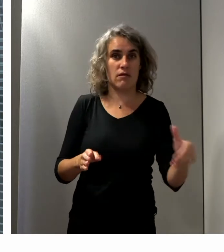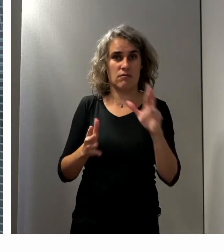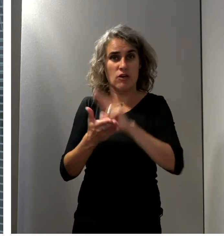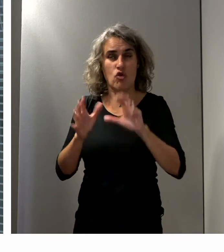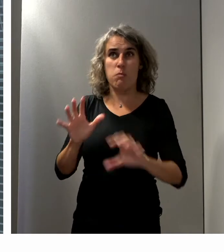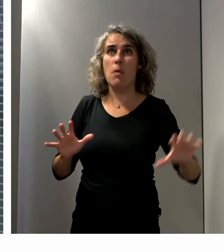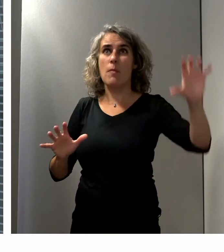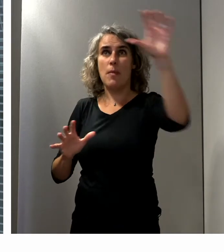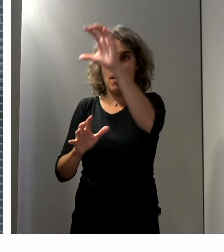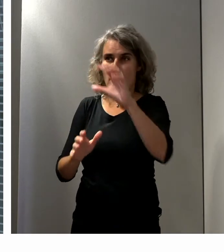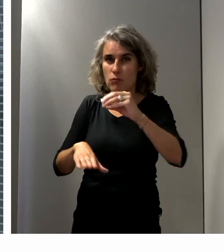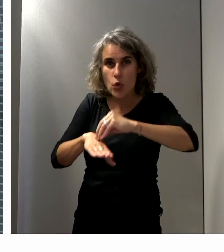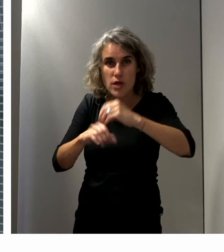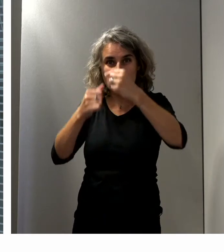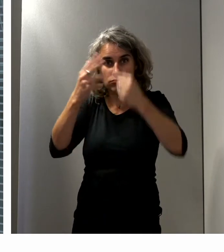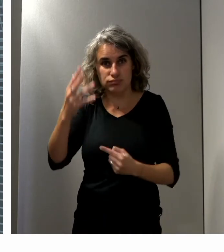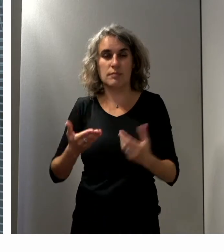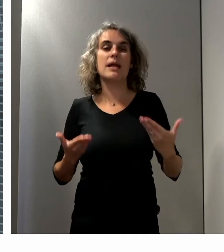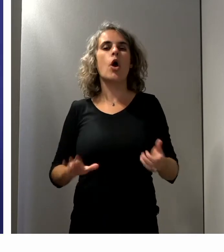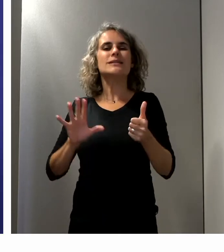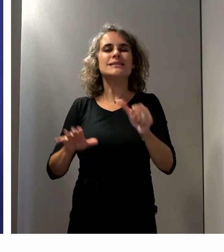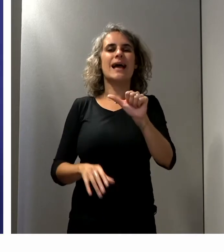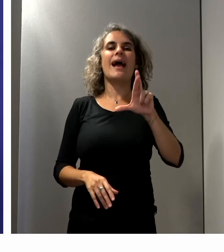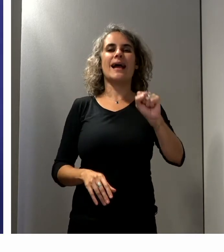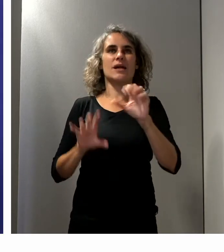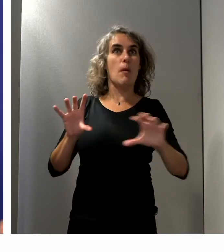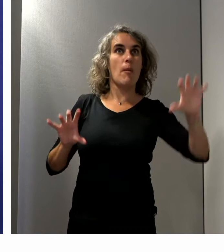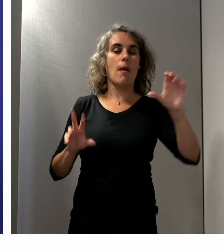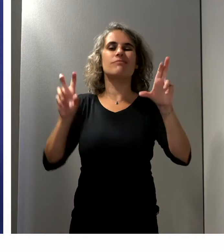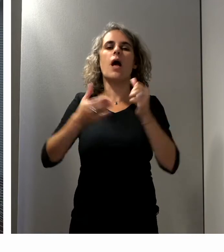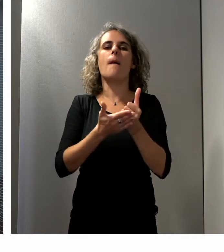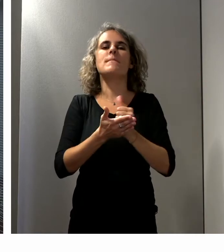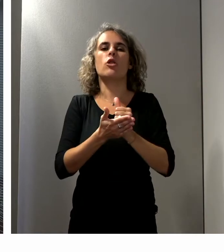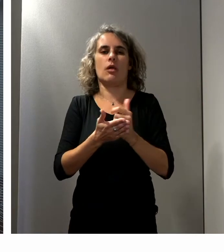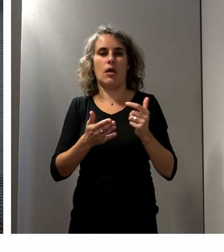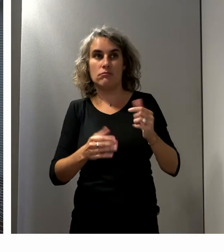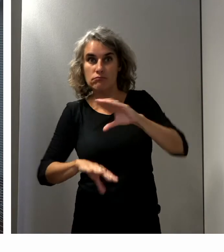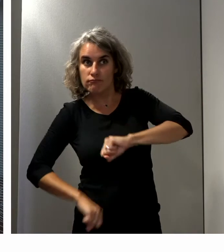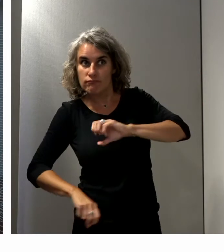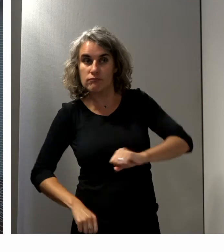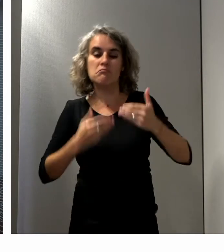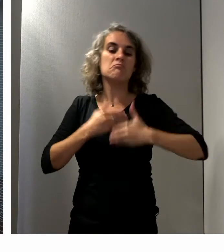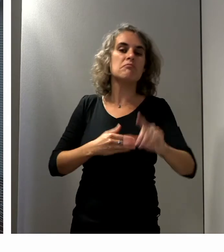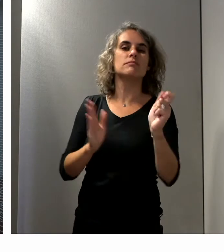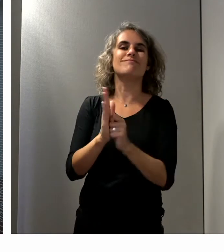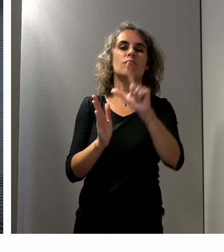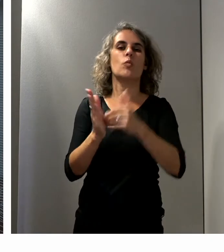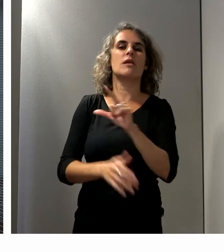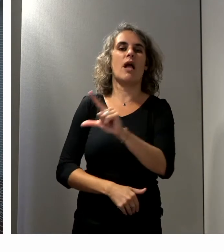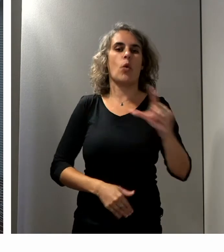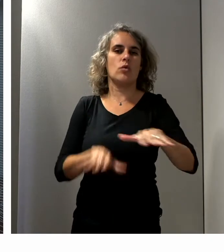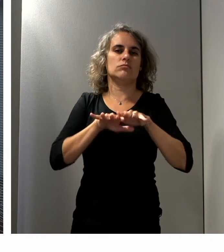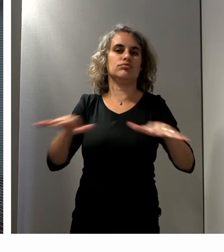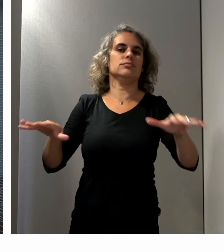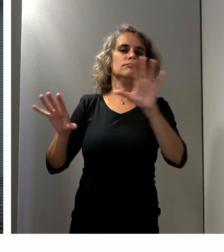pareil, là on a 6 agences régionales de santé pilotes en vue d'une généralisation en 2022. On ne